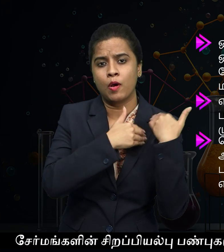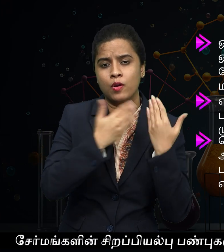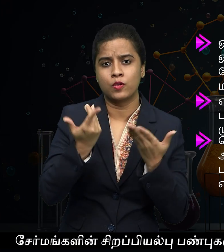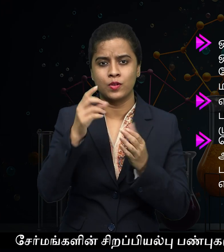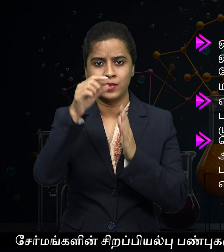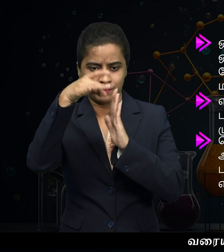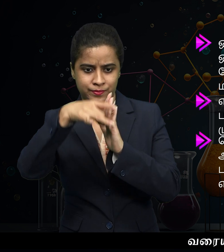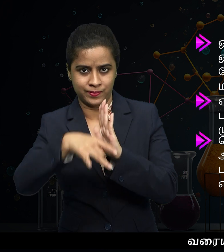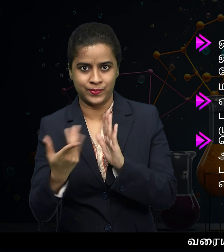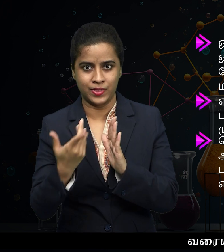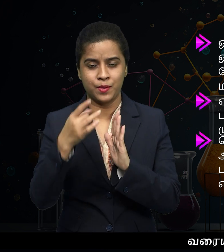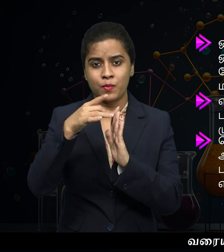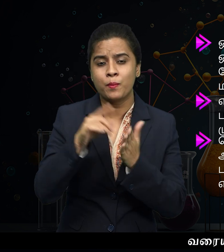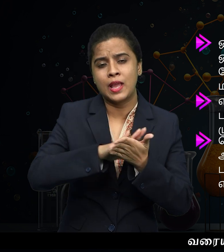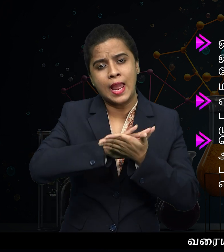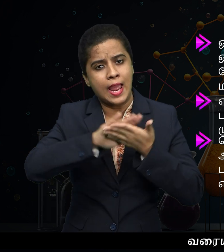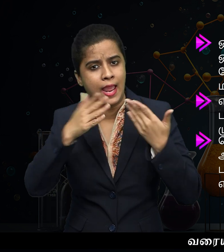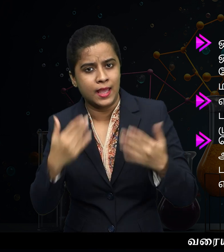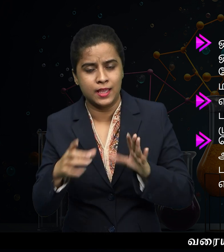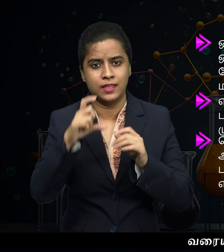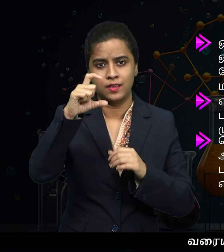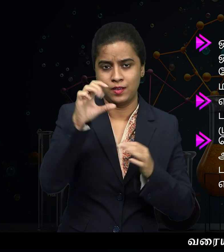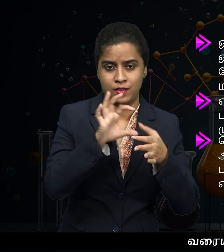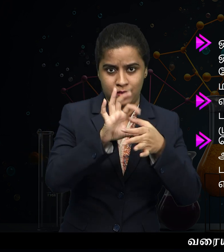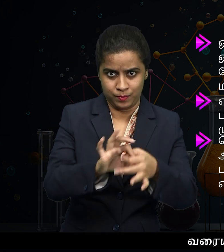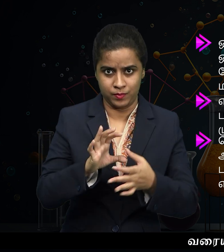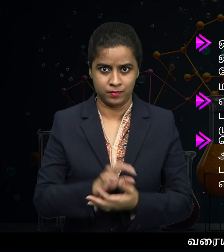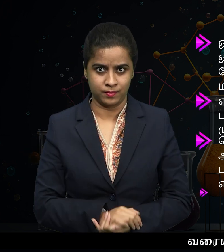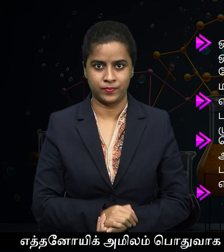எதிர்வினை பகுதி என வரையறுக்கப்படலாம்.